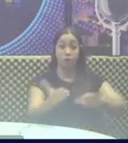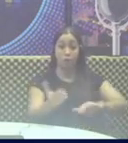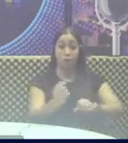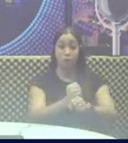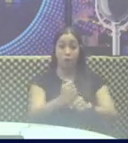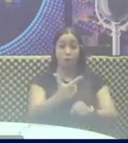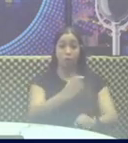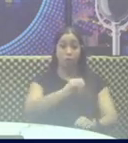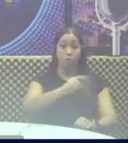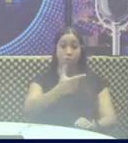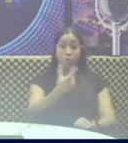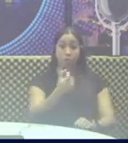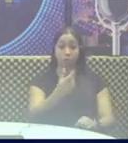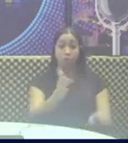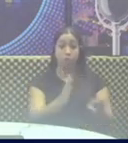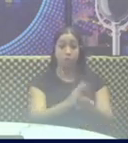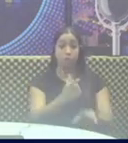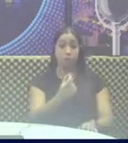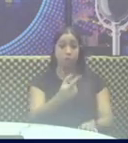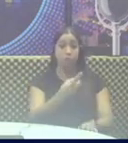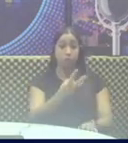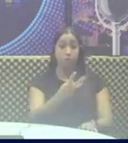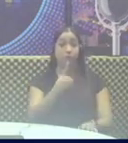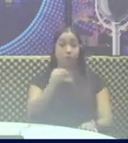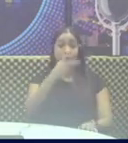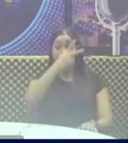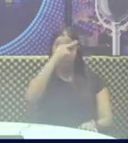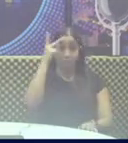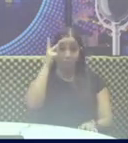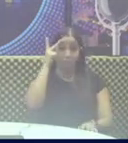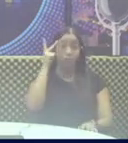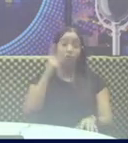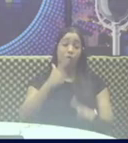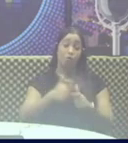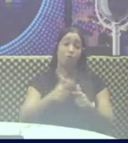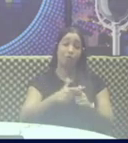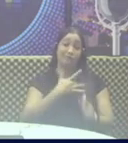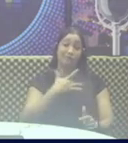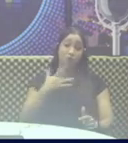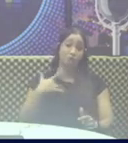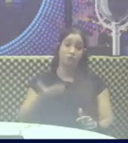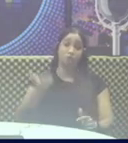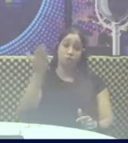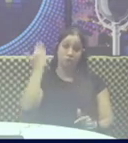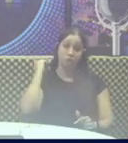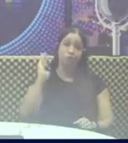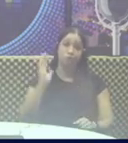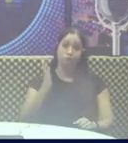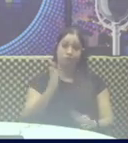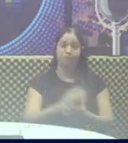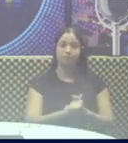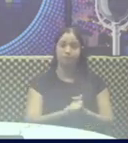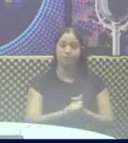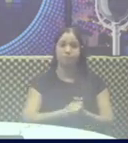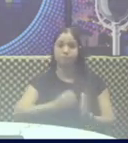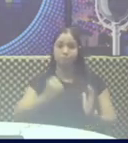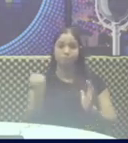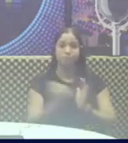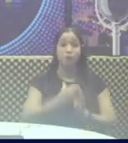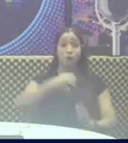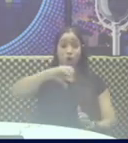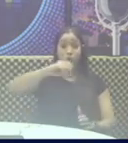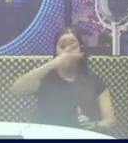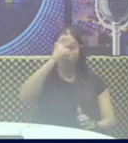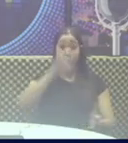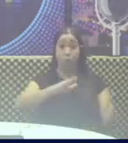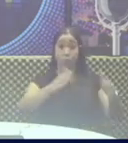de 2020 e 2023 foram de pessoas com comorbidades. Em 2024, já foram registrados 9